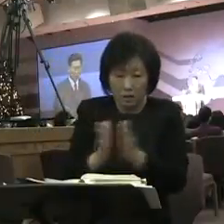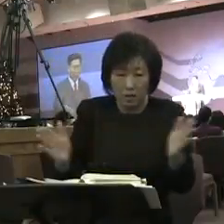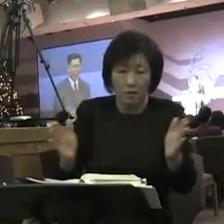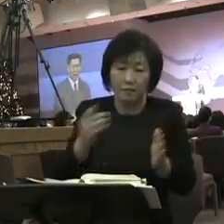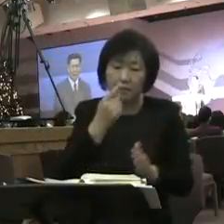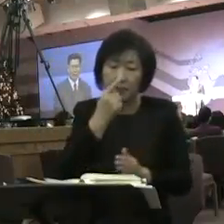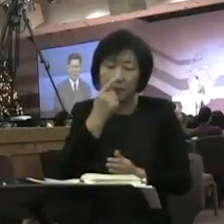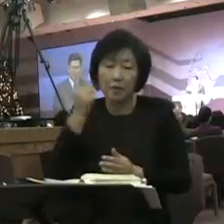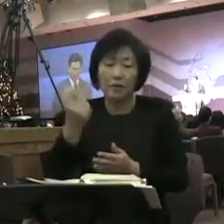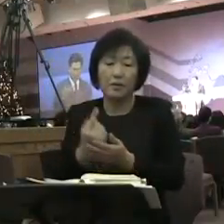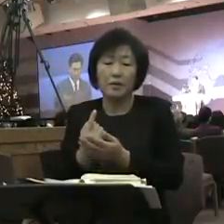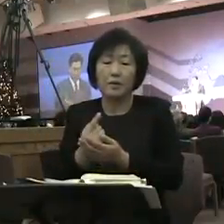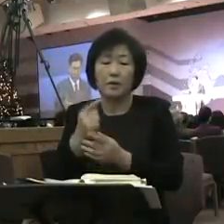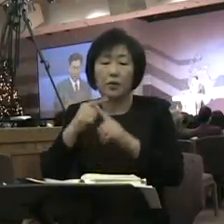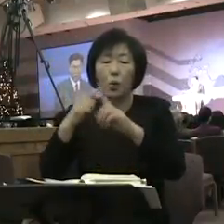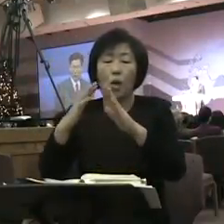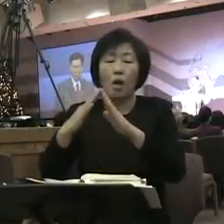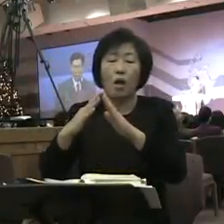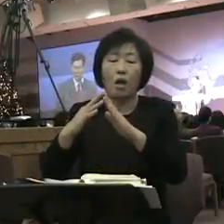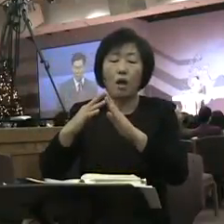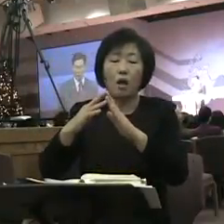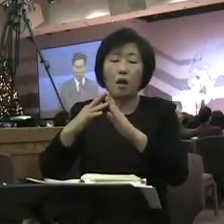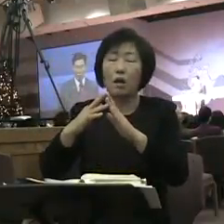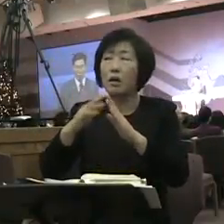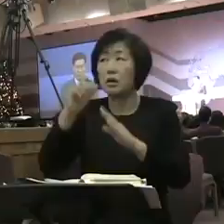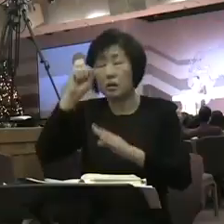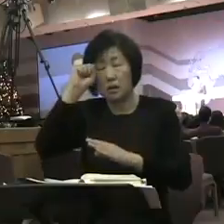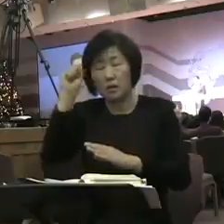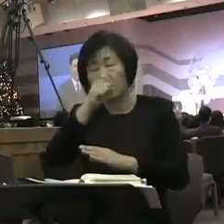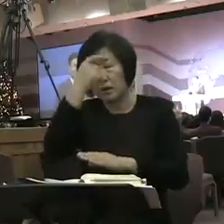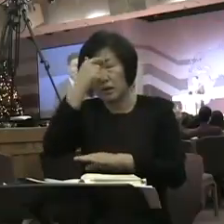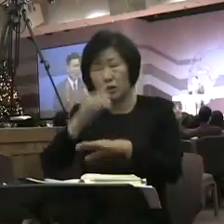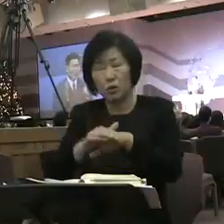교회로 기도와 특히 새벽 기도와 철야 기도,